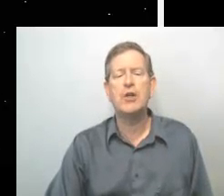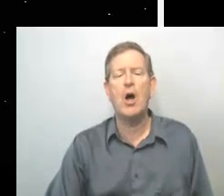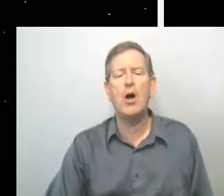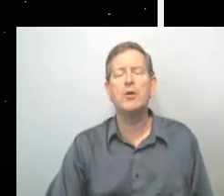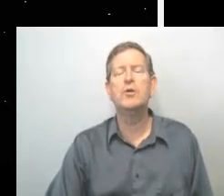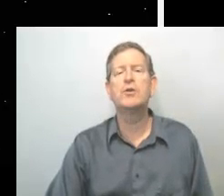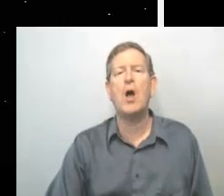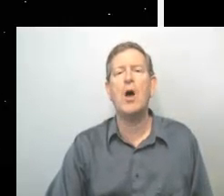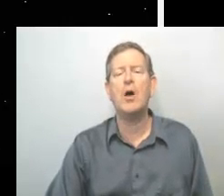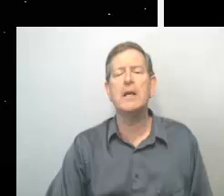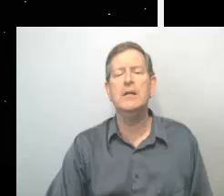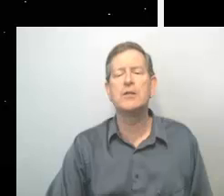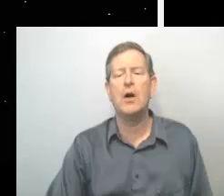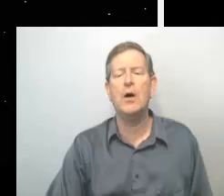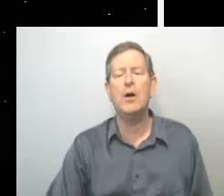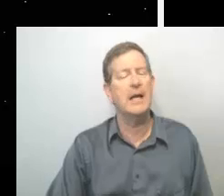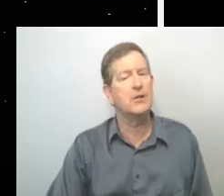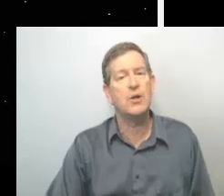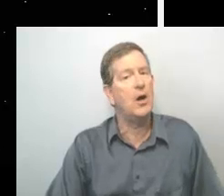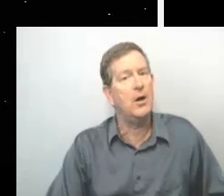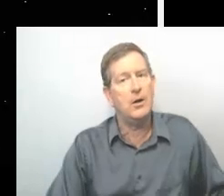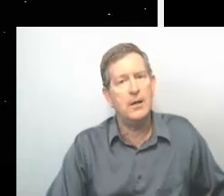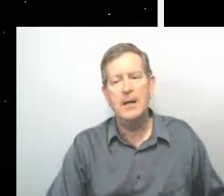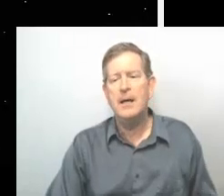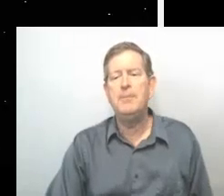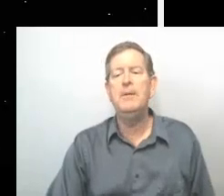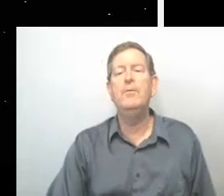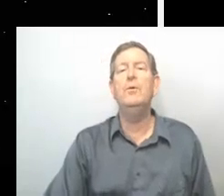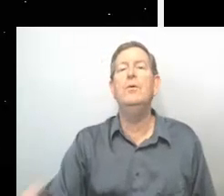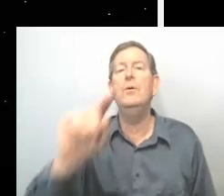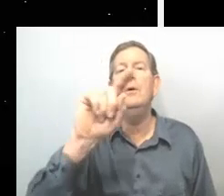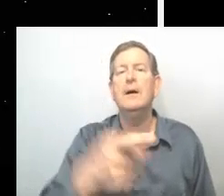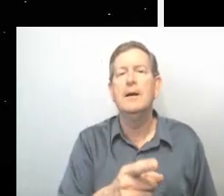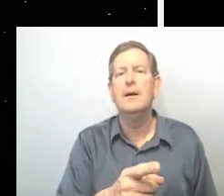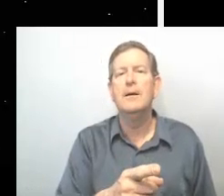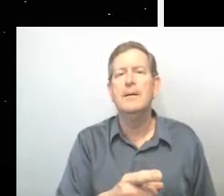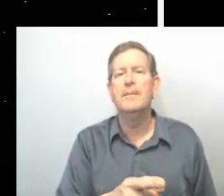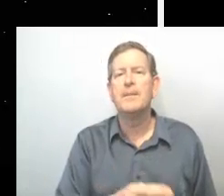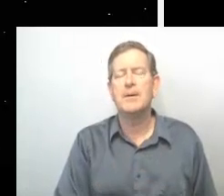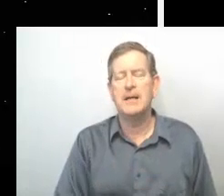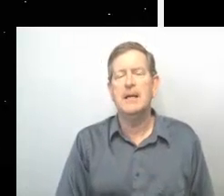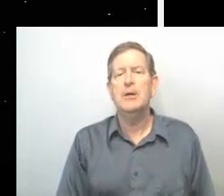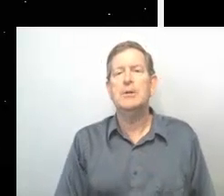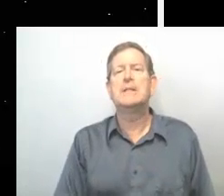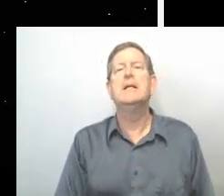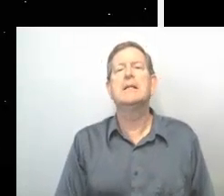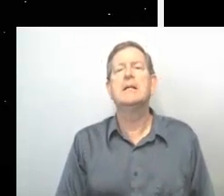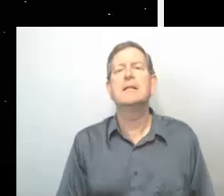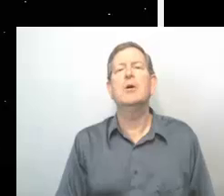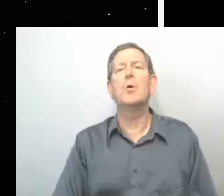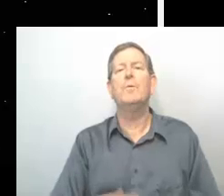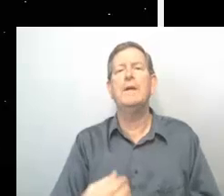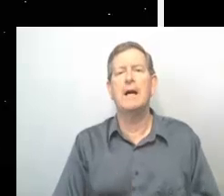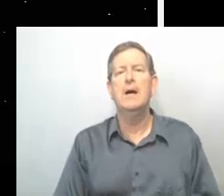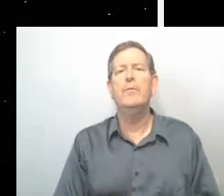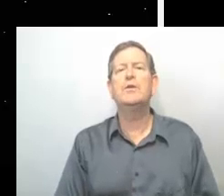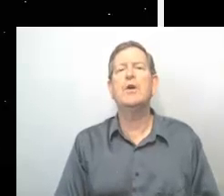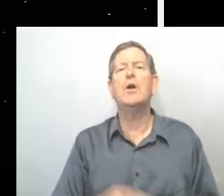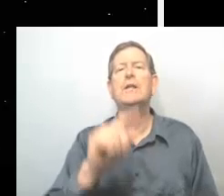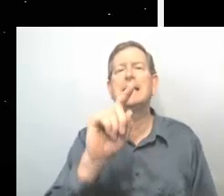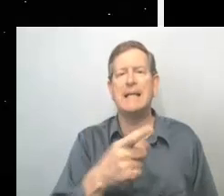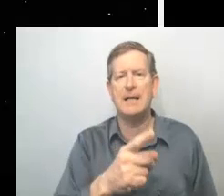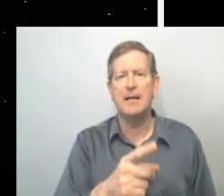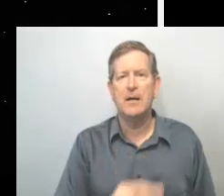je sors, tu sors, il sort, elle sort, et puis vous, oui, le t revient,